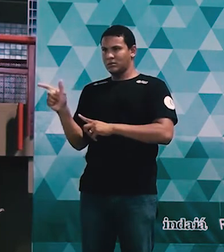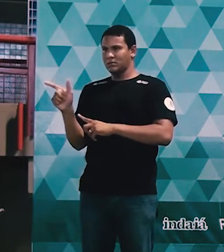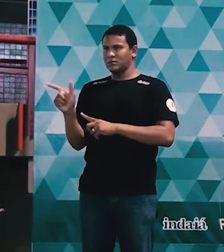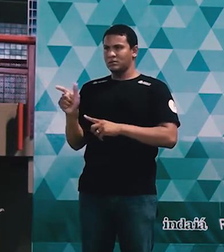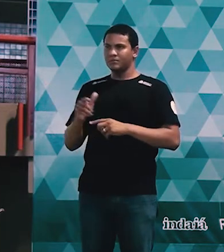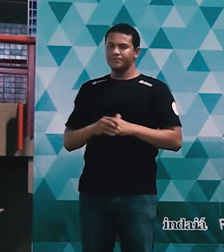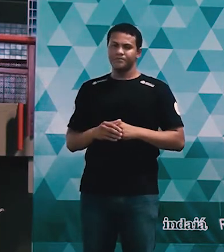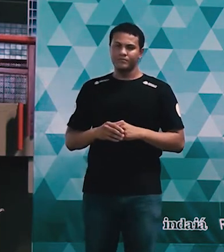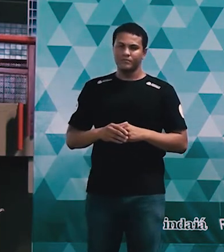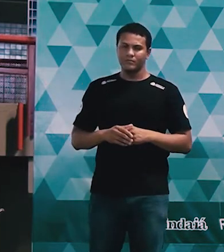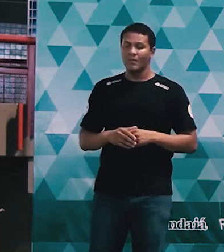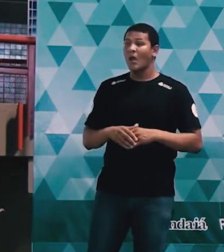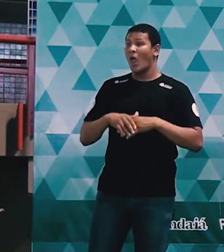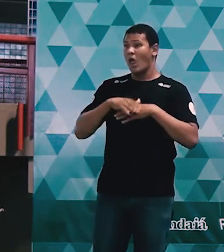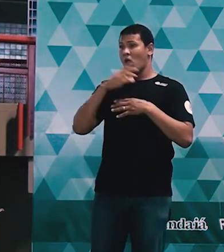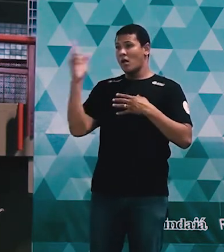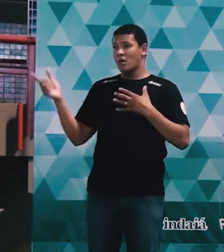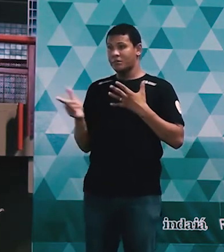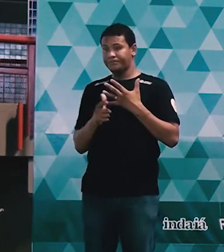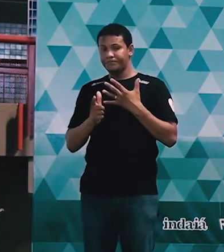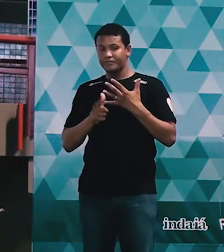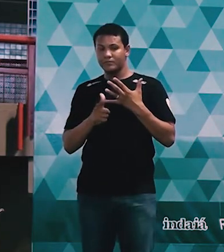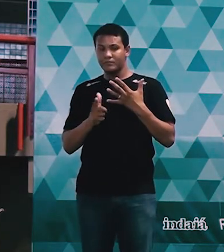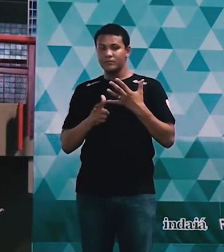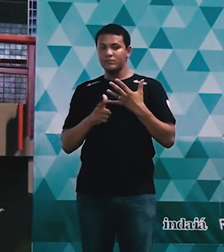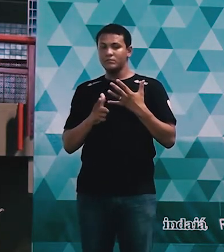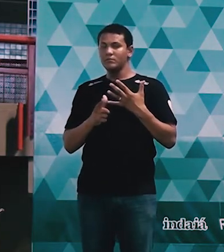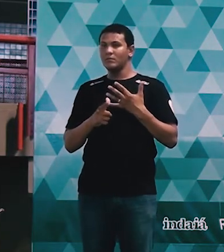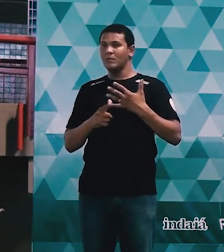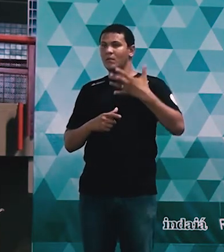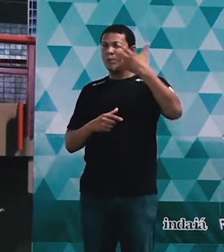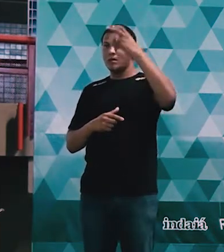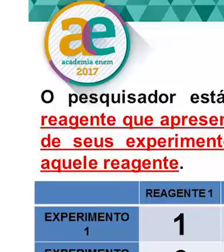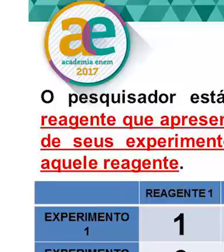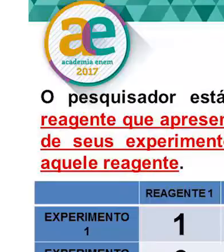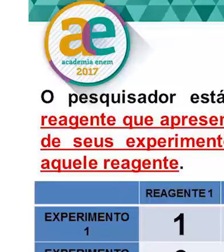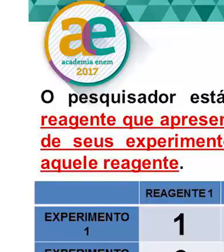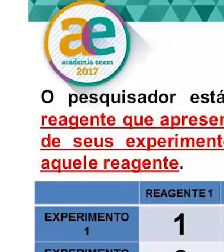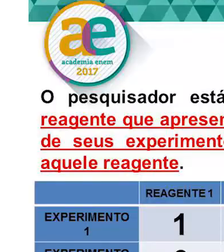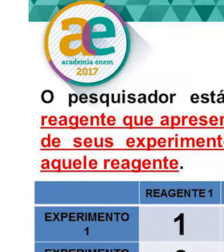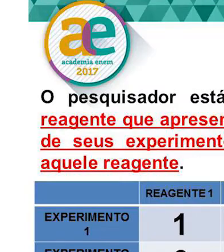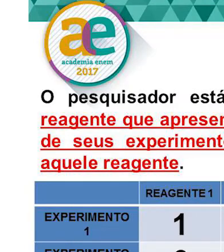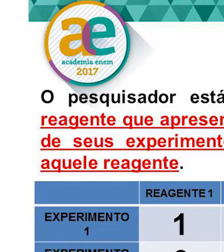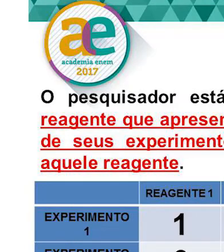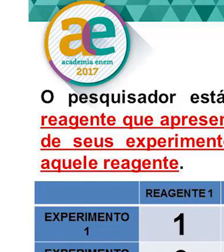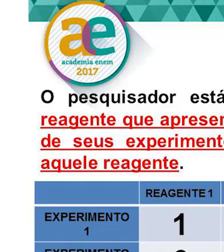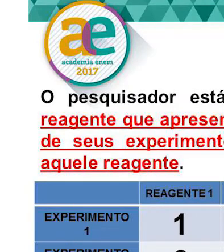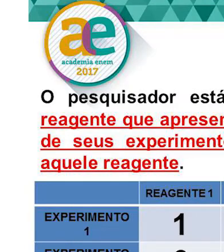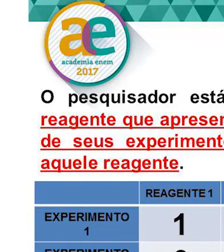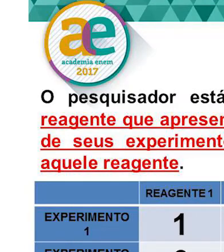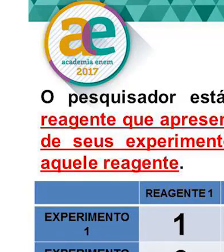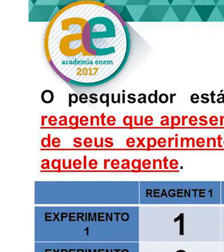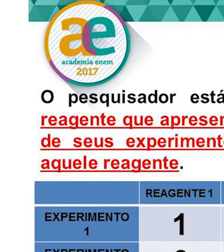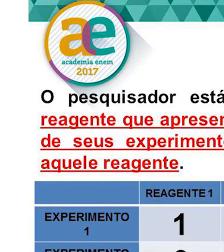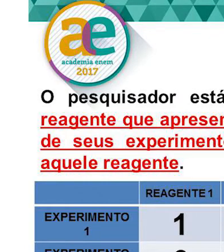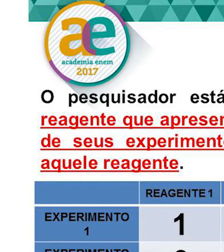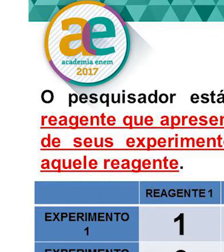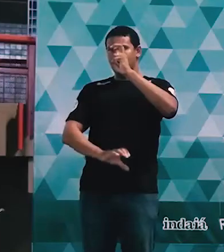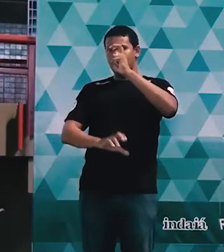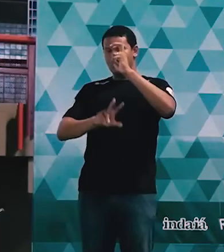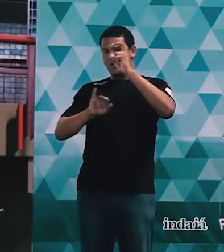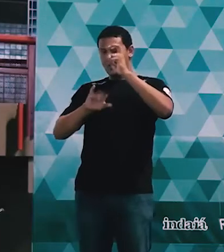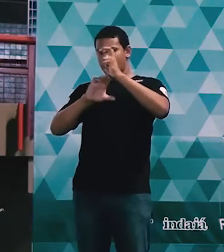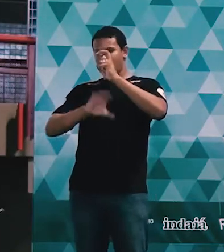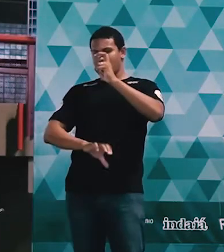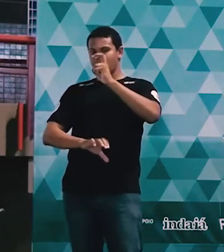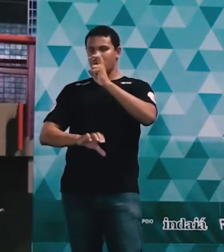E agora eu vou fazer meu último cálculo. Meu último cálculo é o seguinte: eu vou pegar os elementos do reagente de número 5 e vou